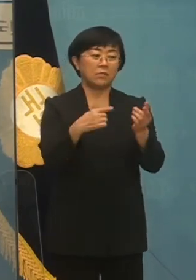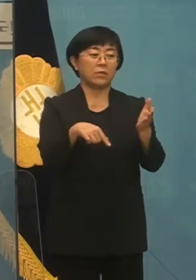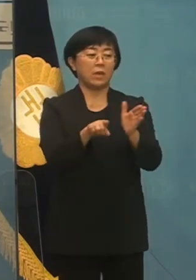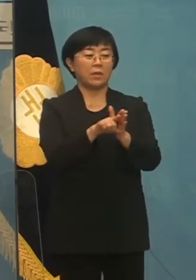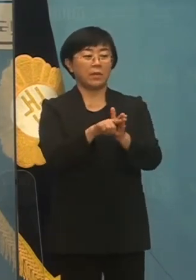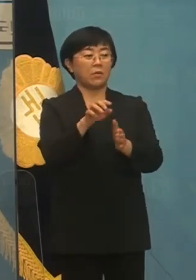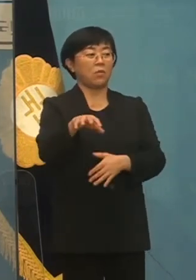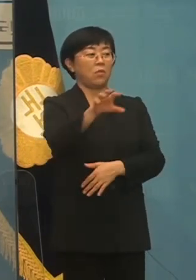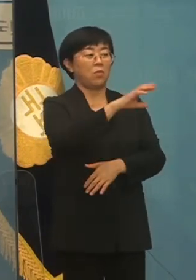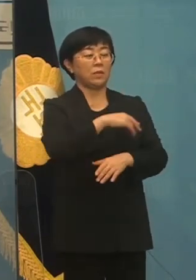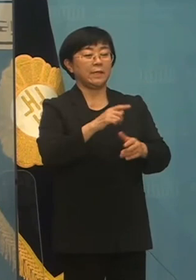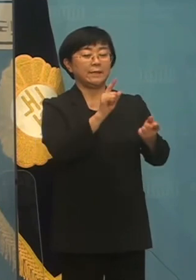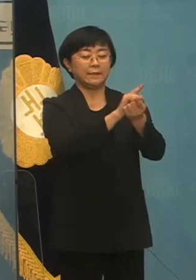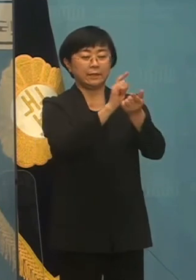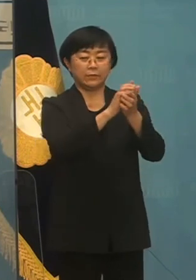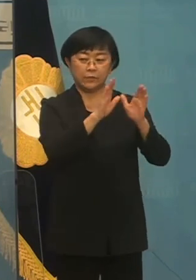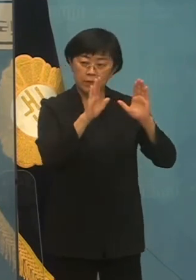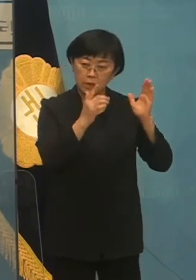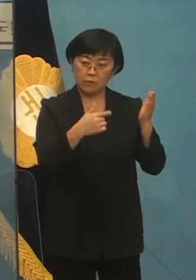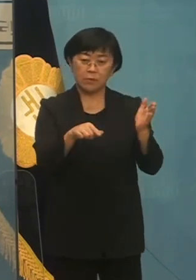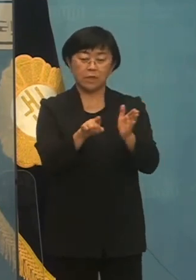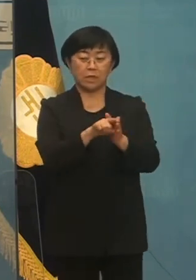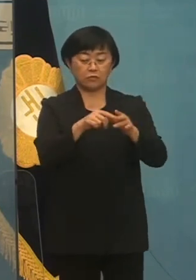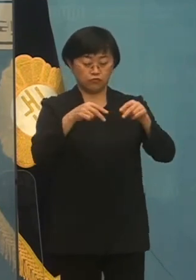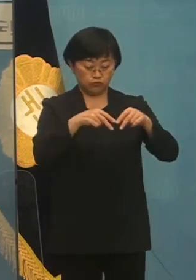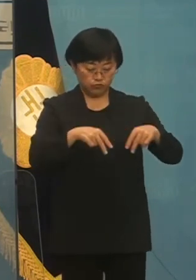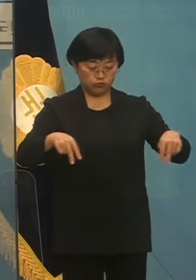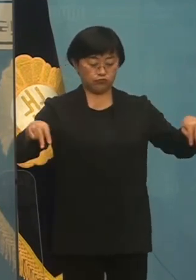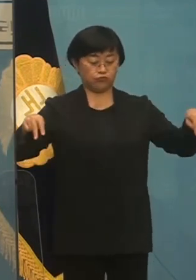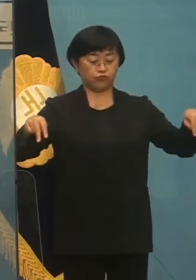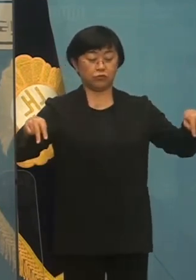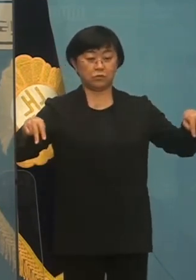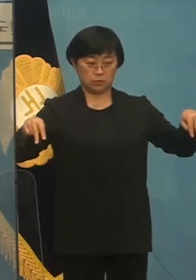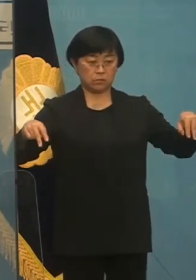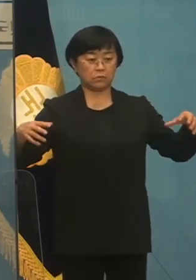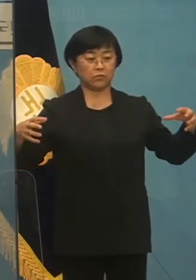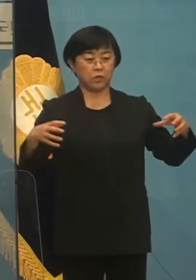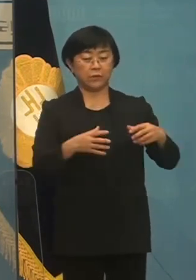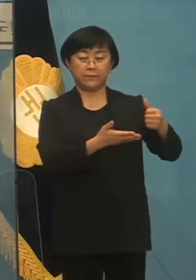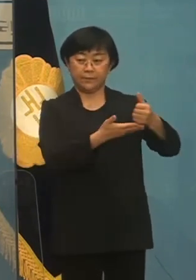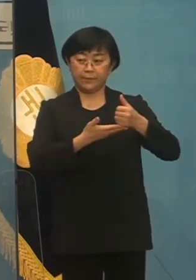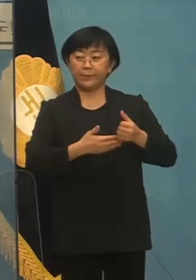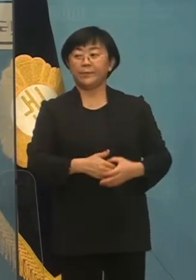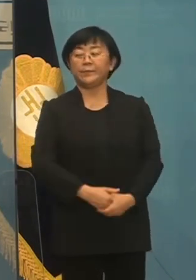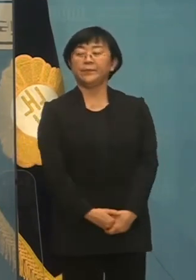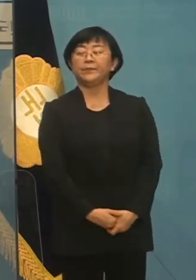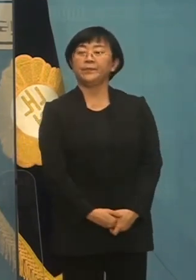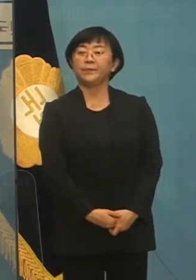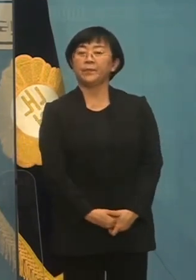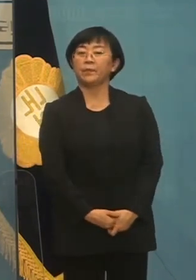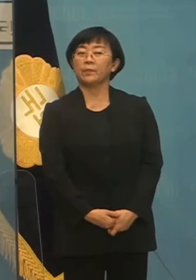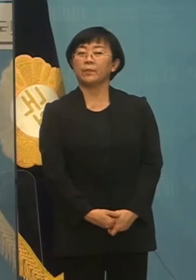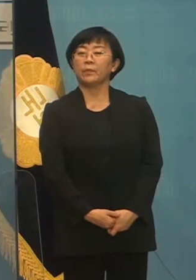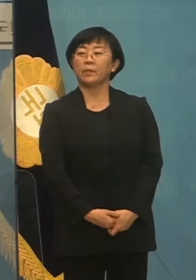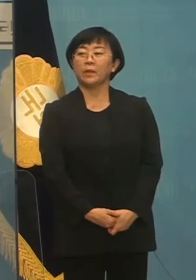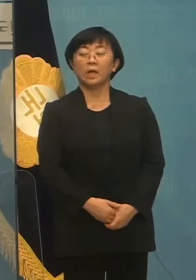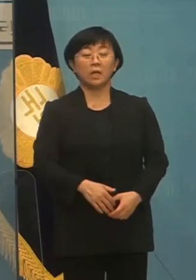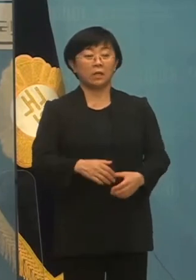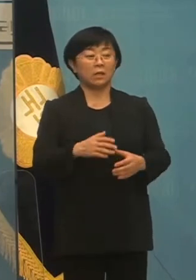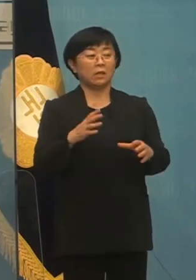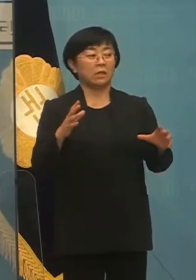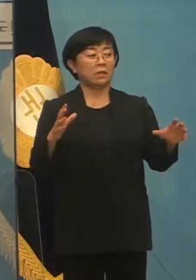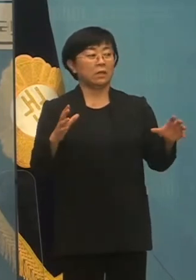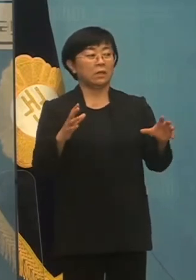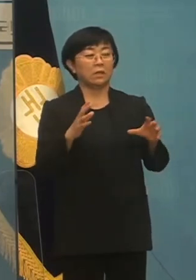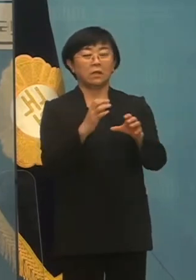현장의 목소리를 듣기 위해 이 자리에 여행업계 대표들을 모셨습니다. 이 정도로 제가